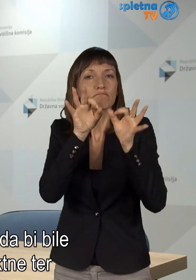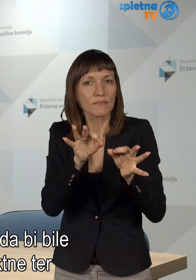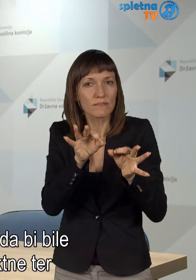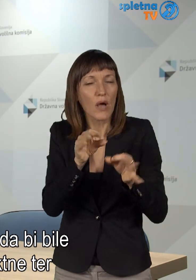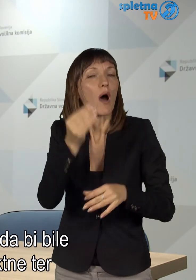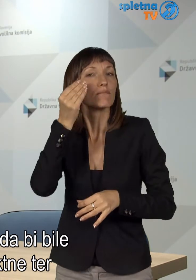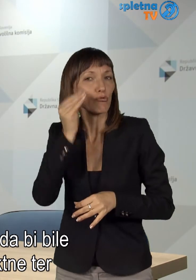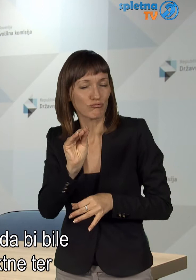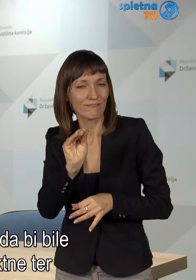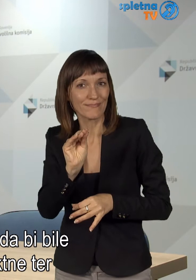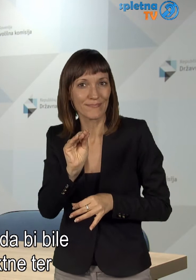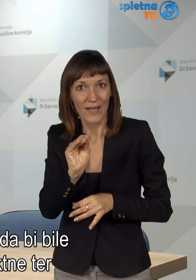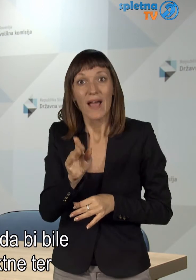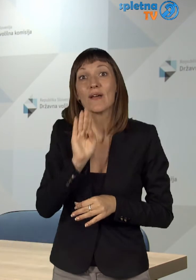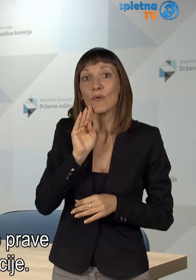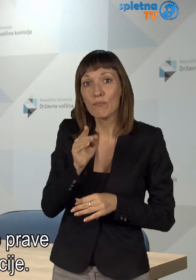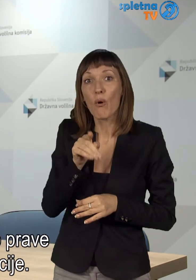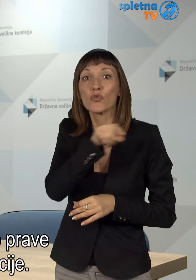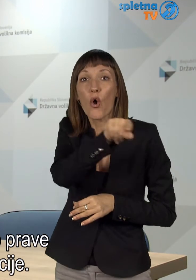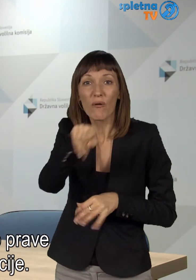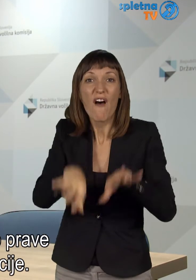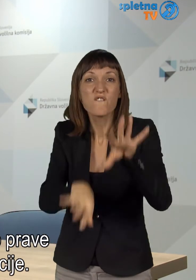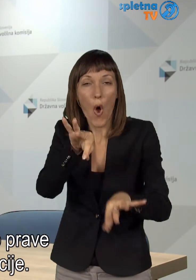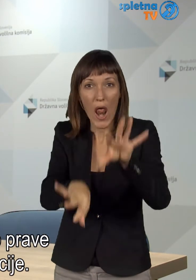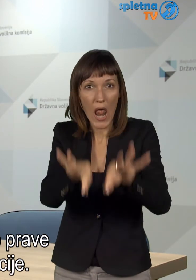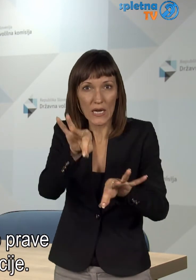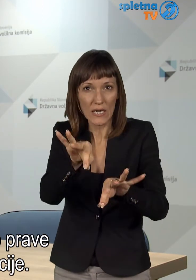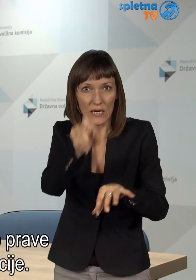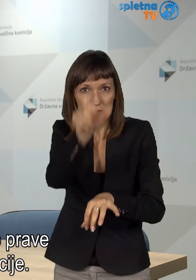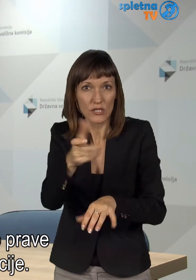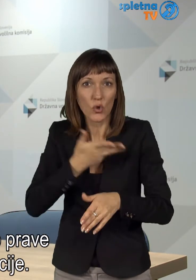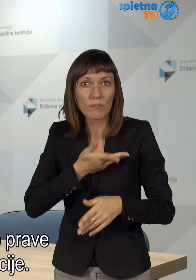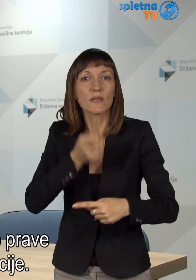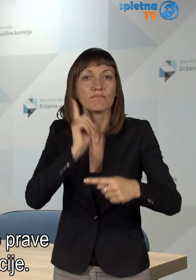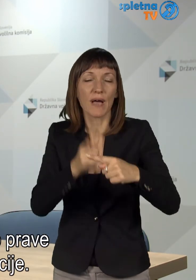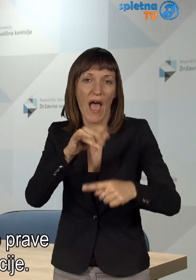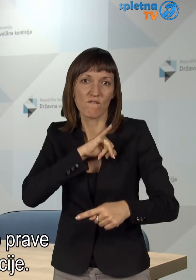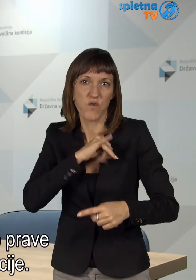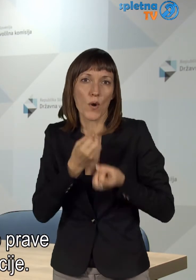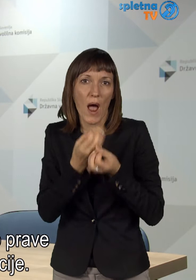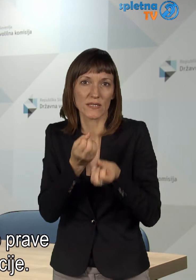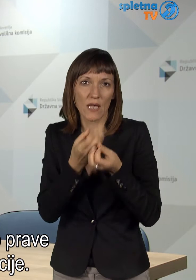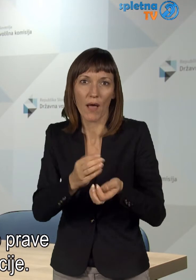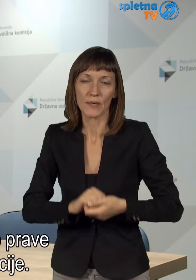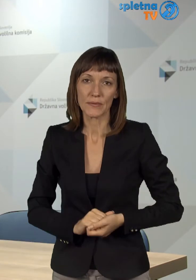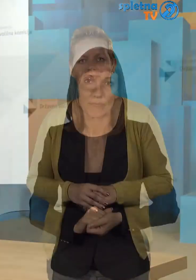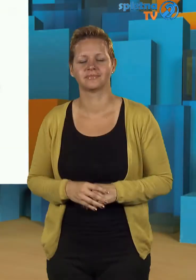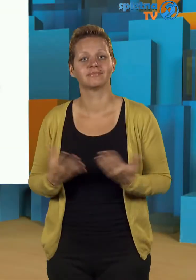bile prave, korektne in da se volivci dobijo prave in korektne informacije.